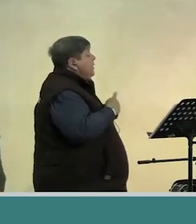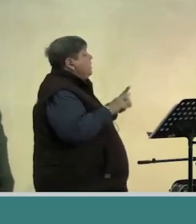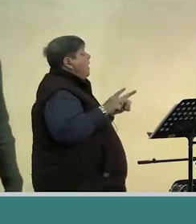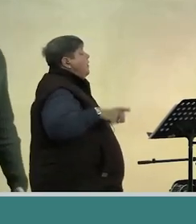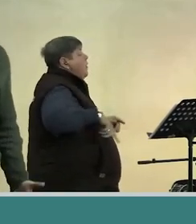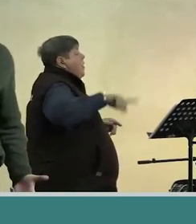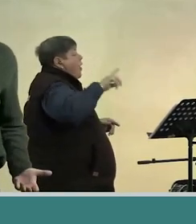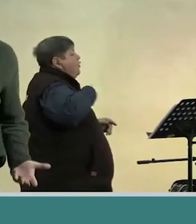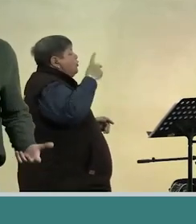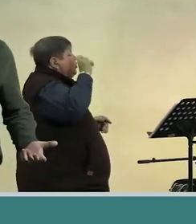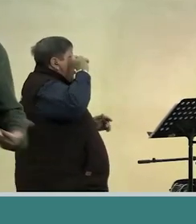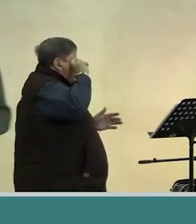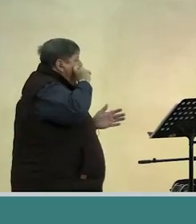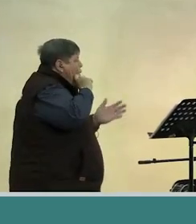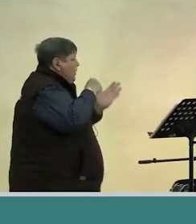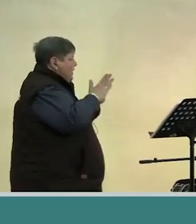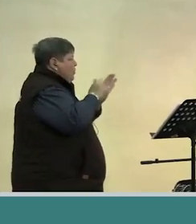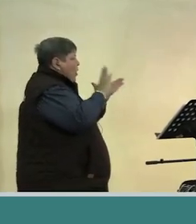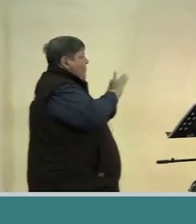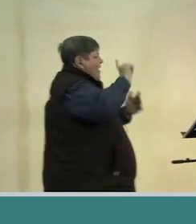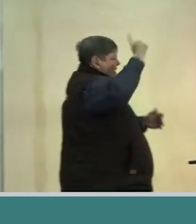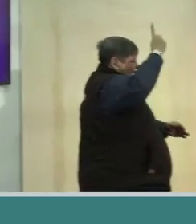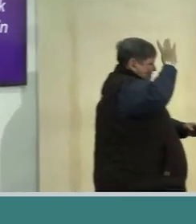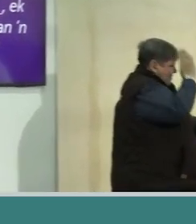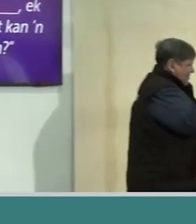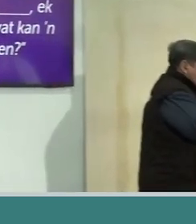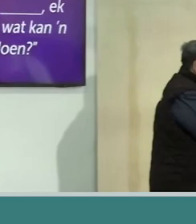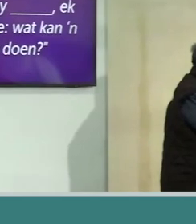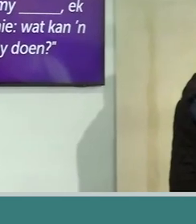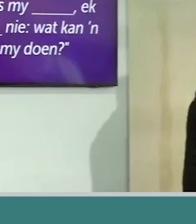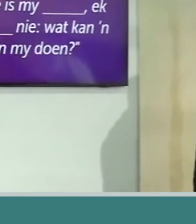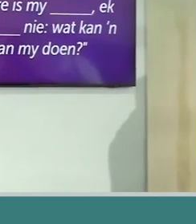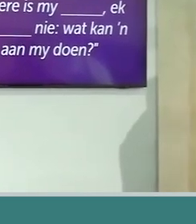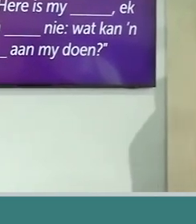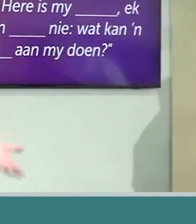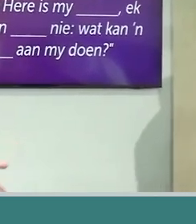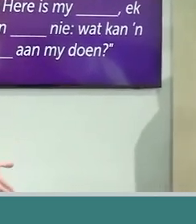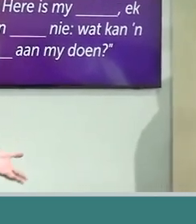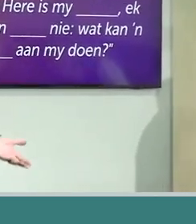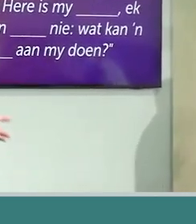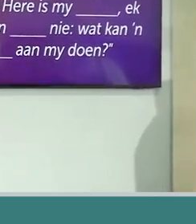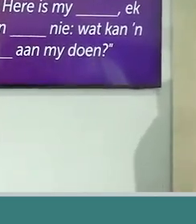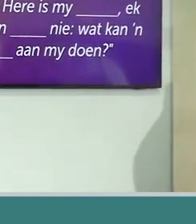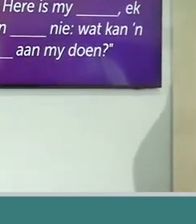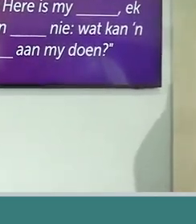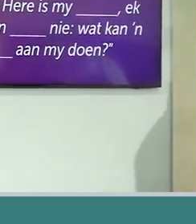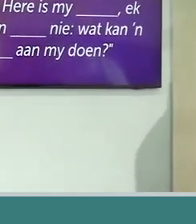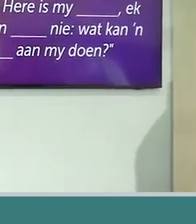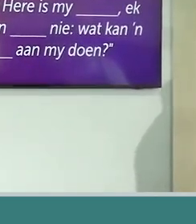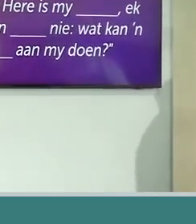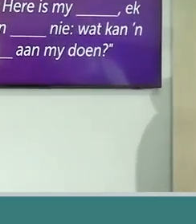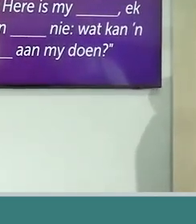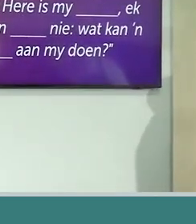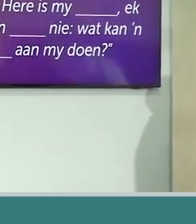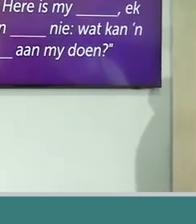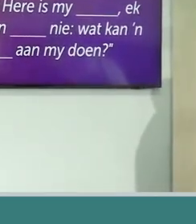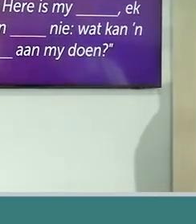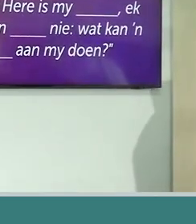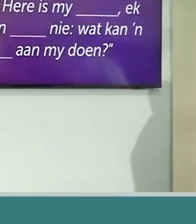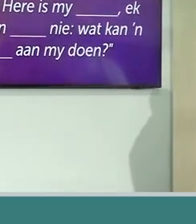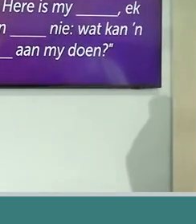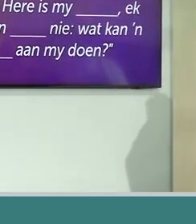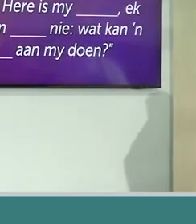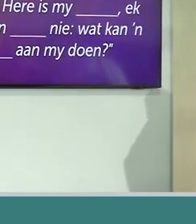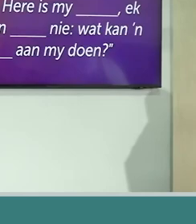ook soos in die Oud Testament op die Heere moet vertrouw is nie en wil die Oud Testament histories vertel en dit jammer is die Oud Testament hoe lyk dinge in die Nieuwe Testament dis Nieuwe Testament